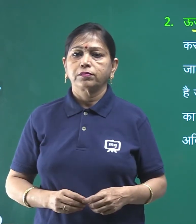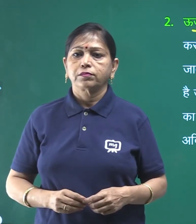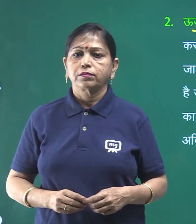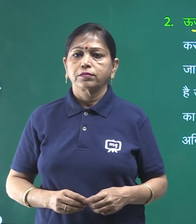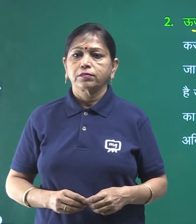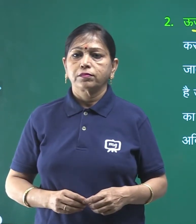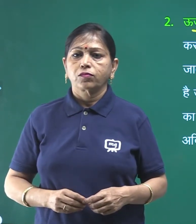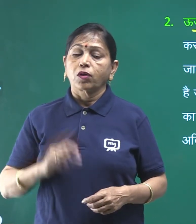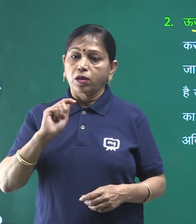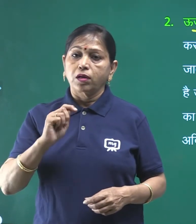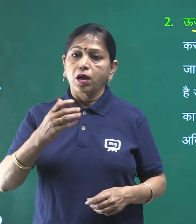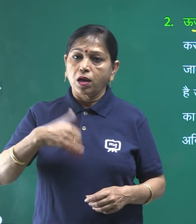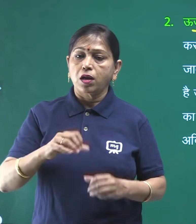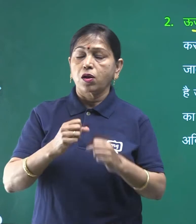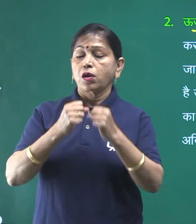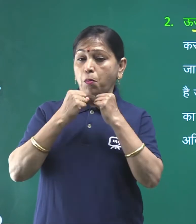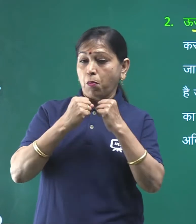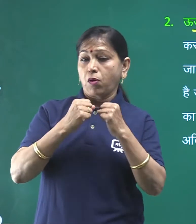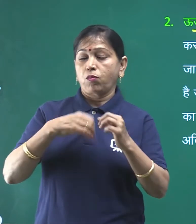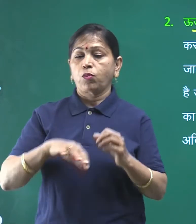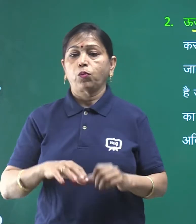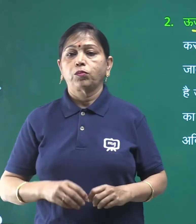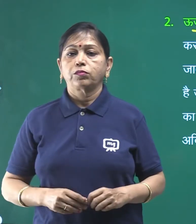कार्य करने की क्षमता को